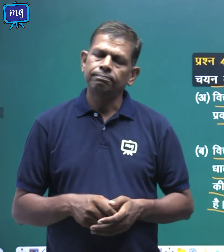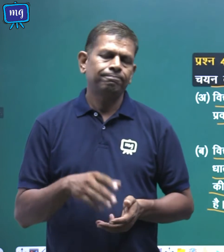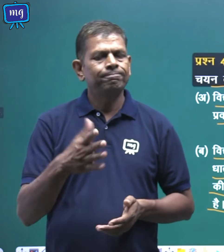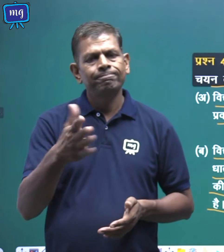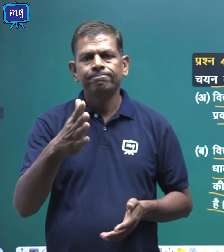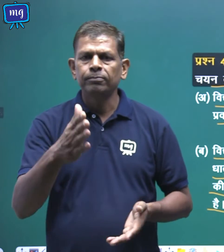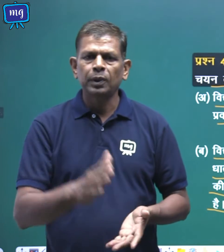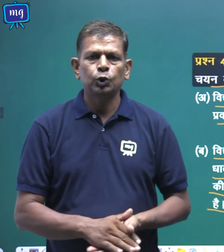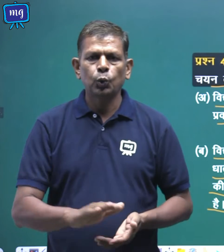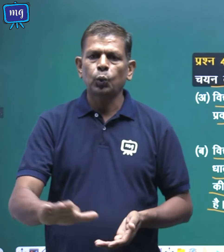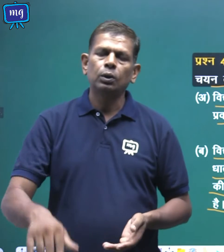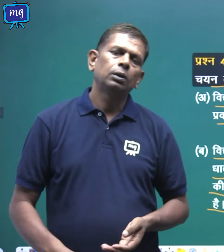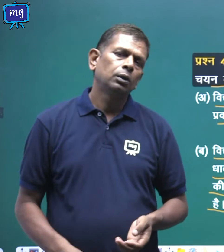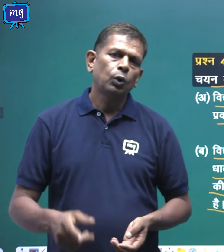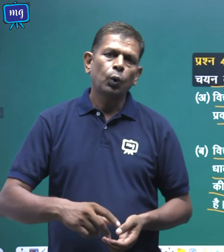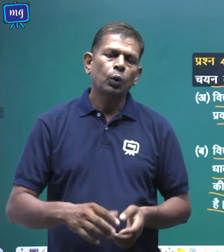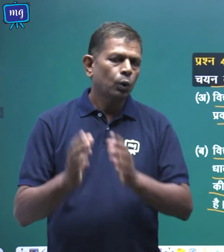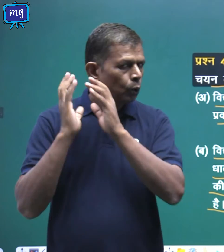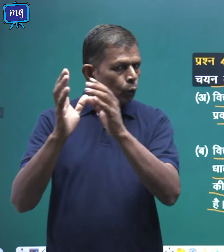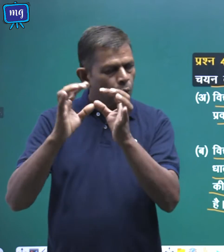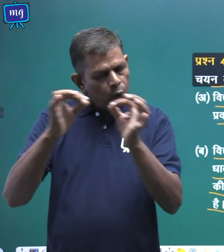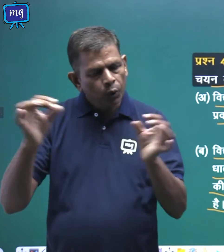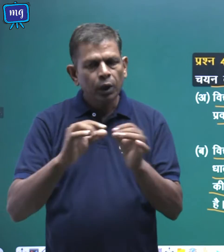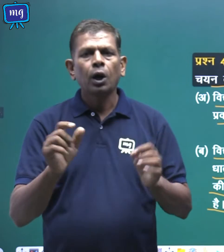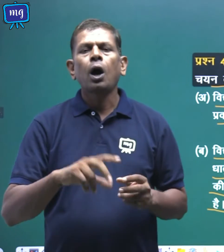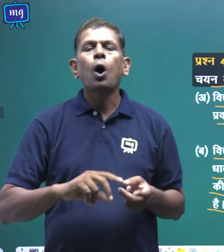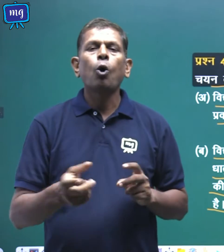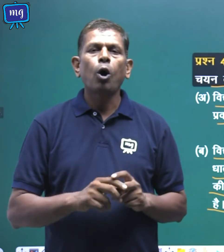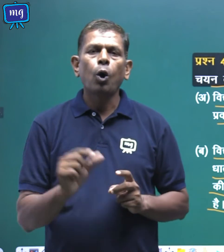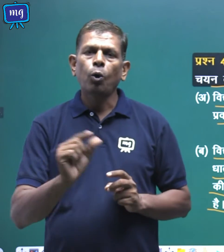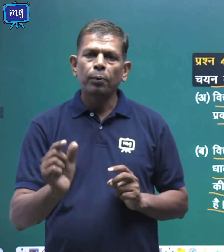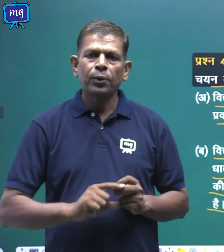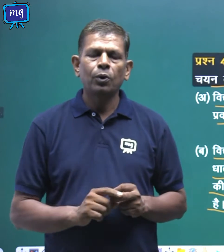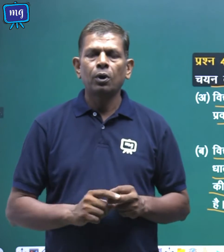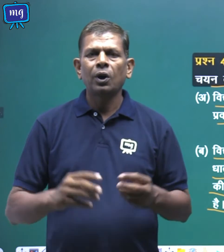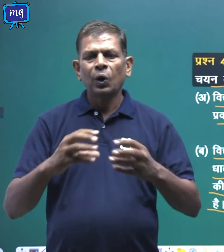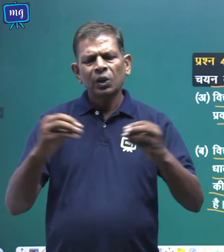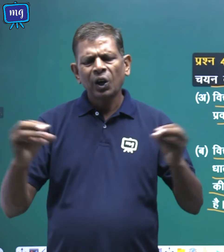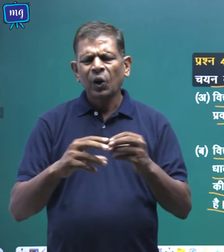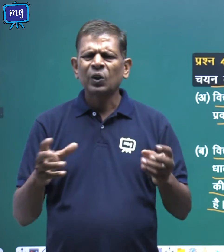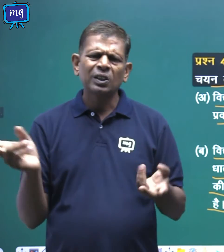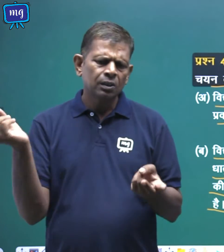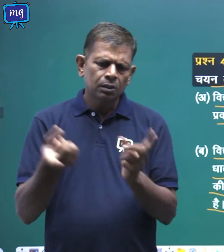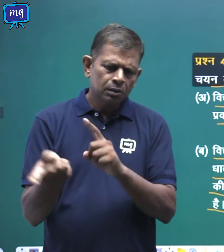नहीं बच्चों, जूट की डोरी का उपयोग तारों के स्थान पर नहीं कर